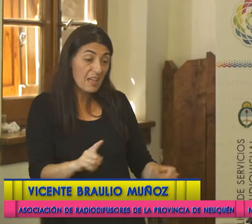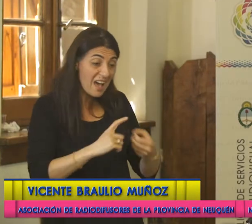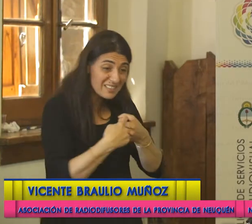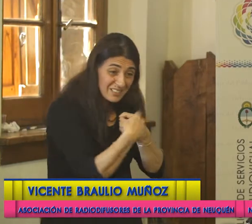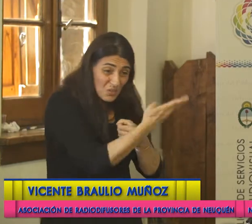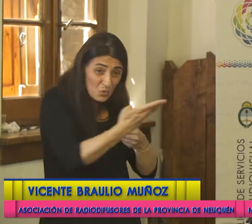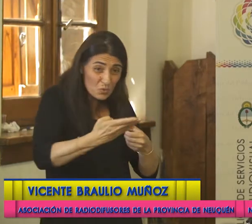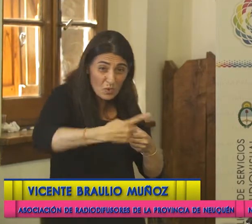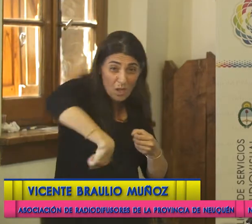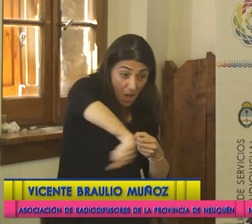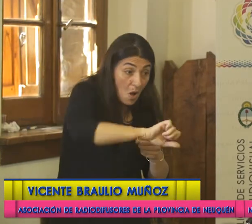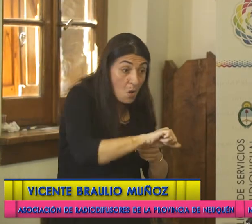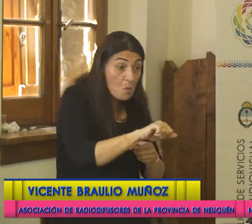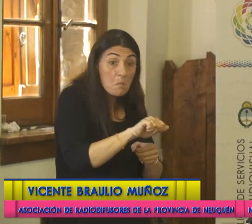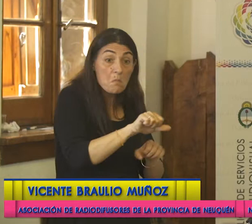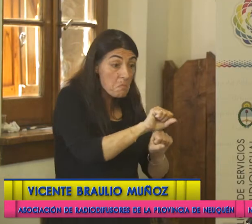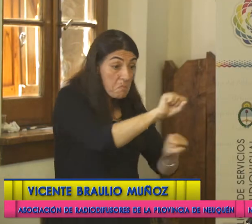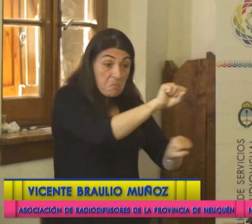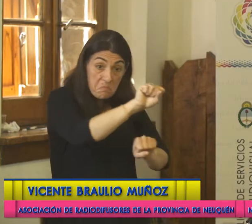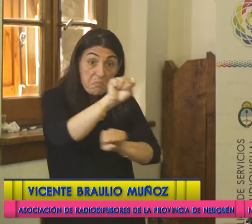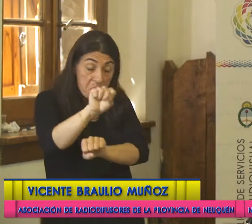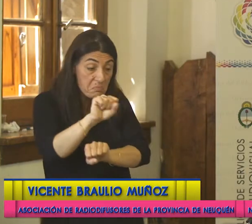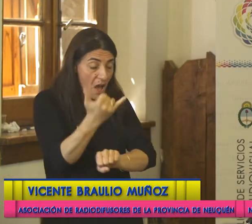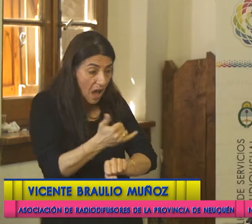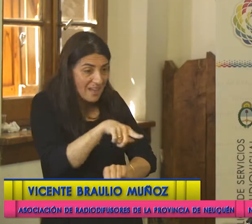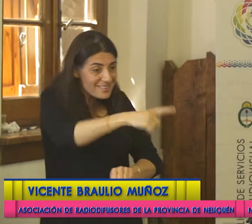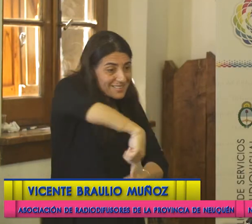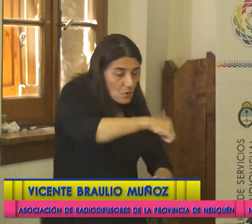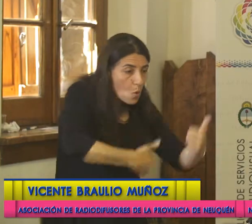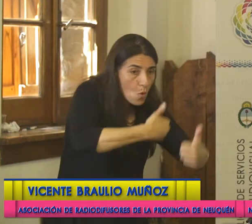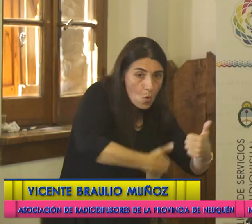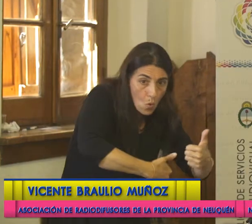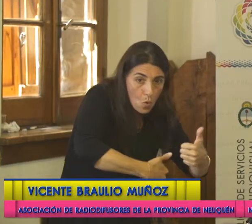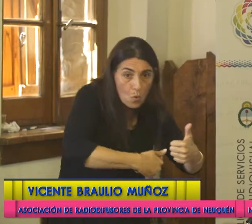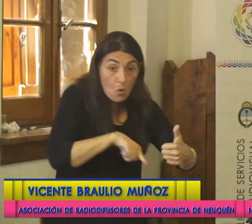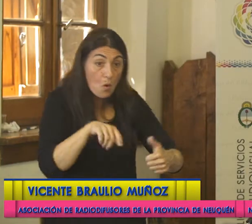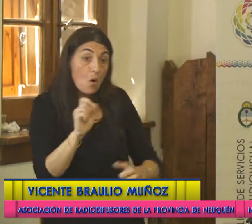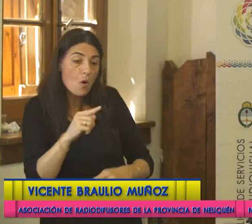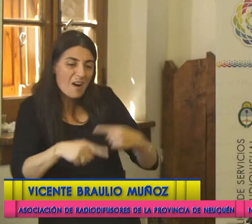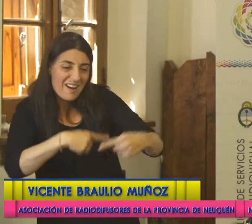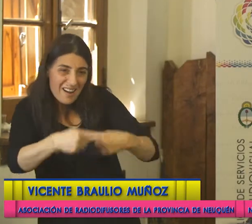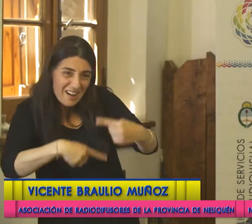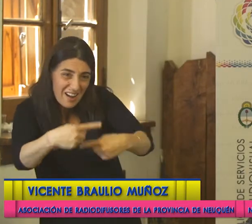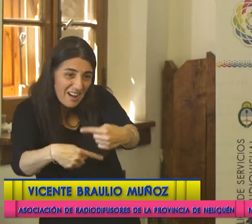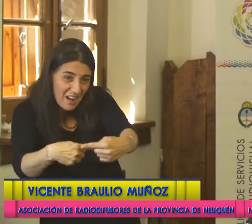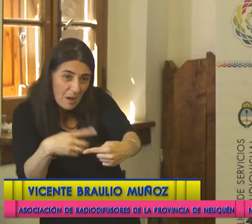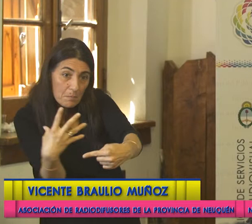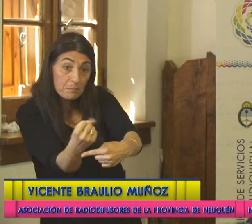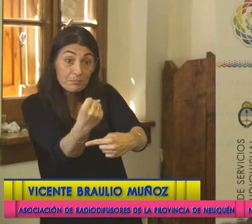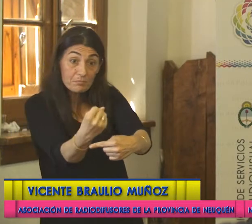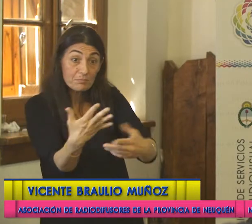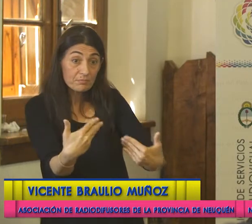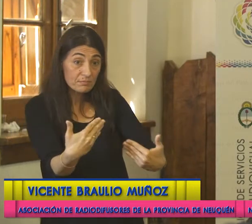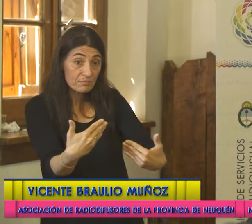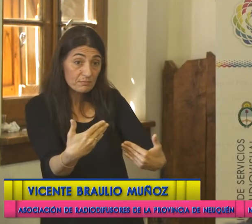son licenciatarios están en concurso para obtener la licencia o se encuentran tramitando la apertura de nuevos